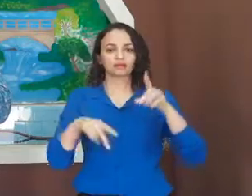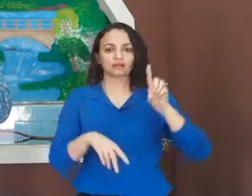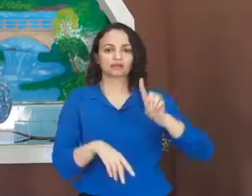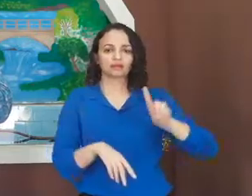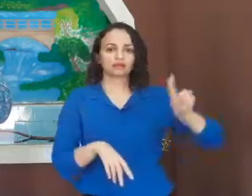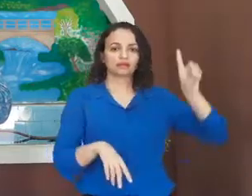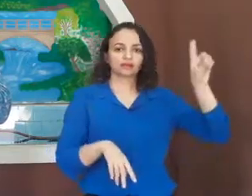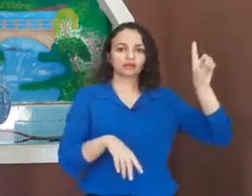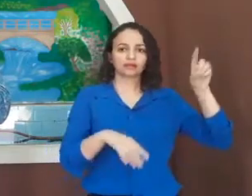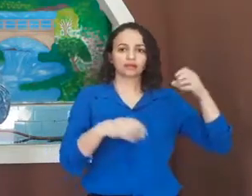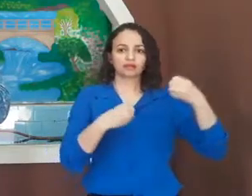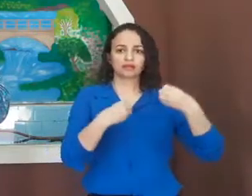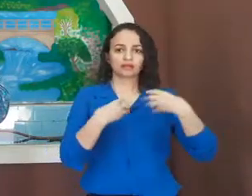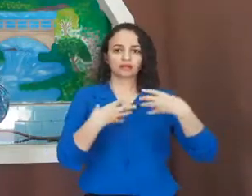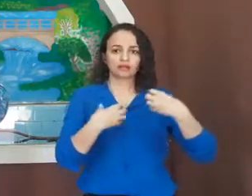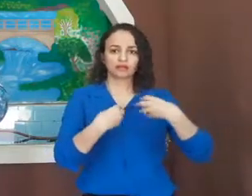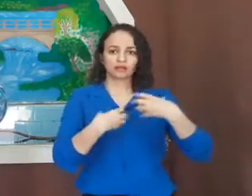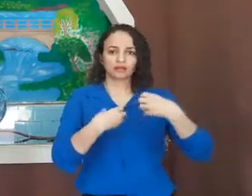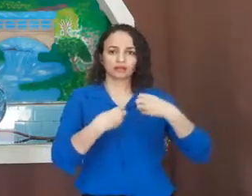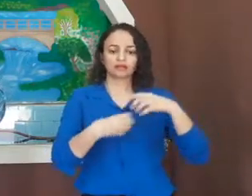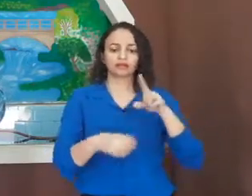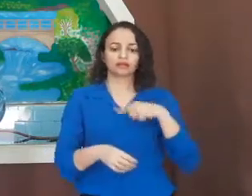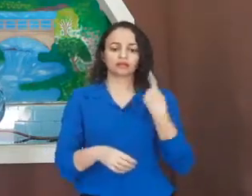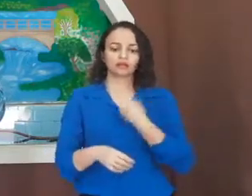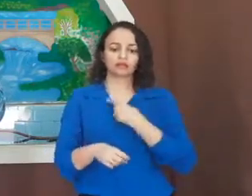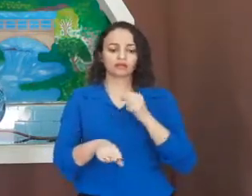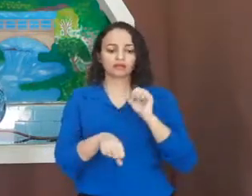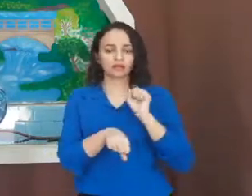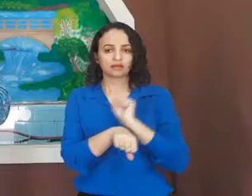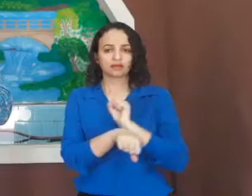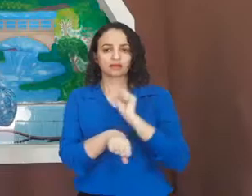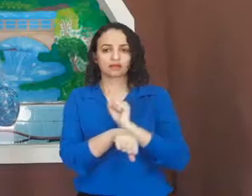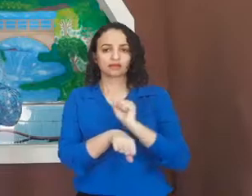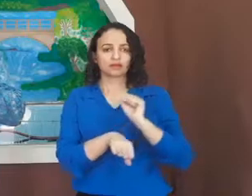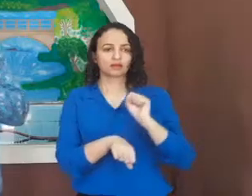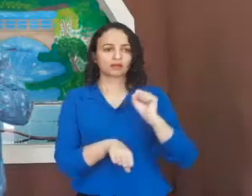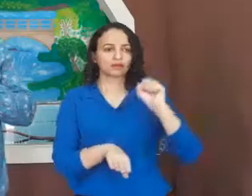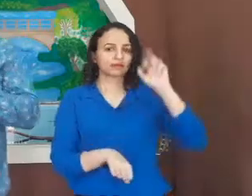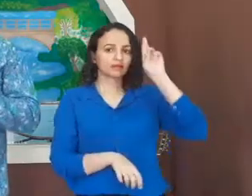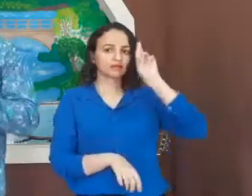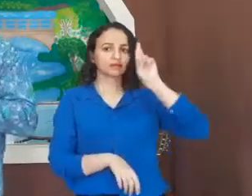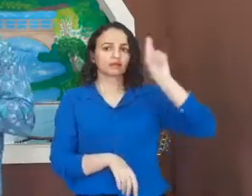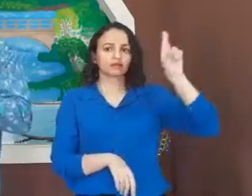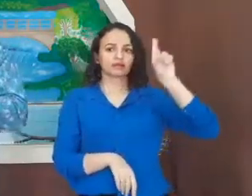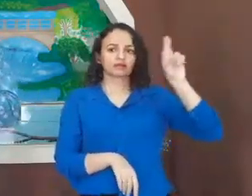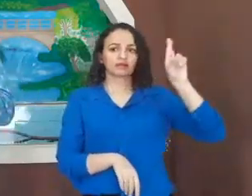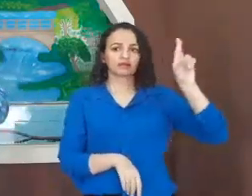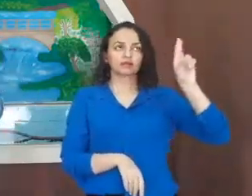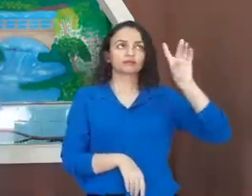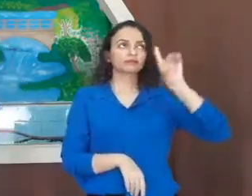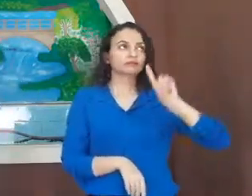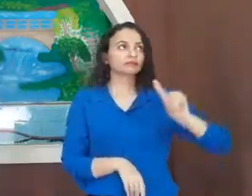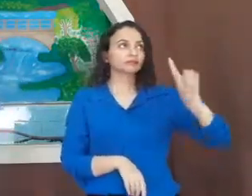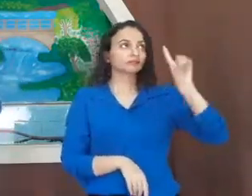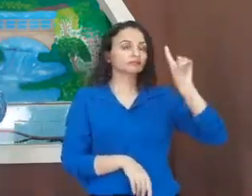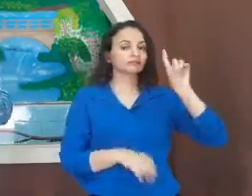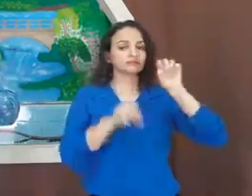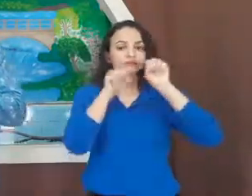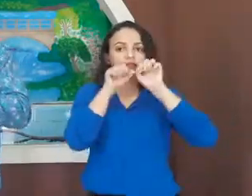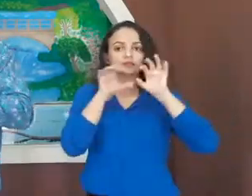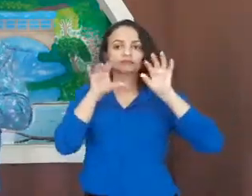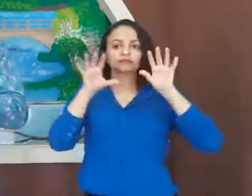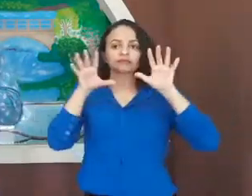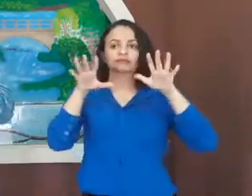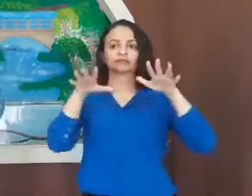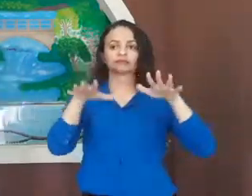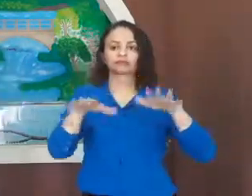nos ensinar a esperar no Senhor. Irmã Nair, por favor. Que Deus abençoe. Enquanto a irmã Nair